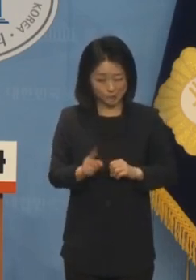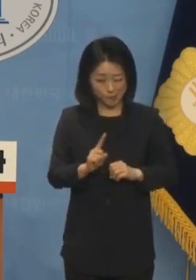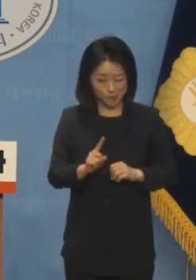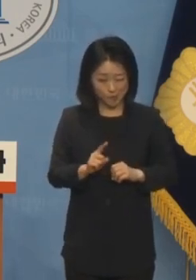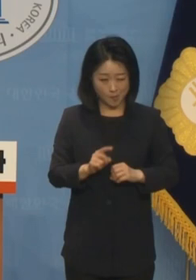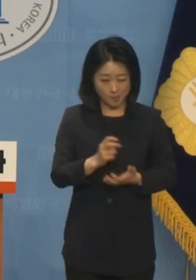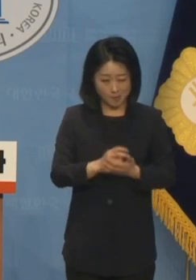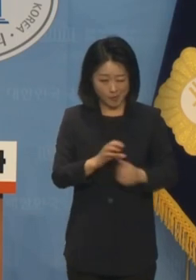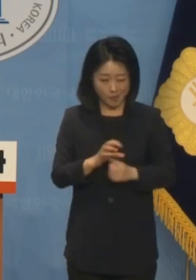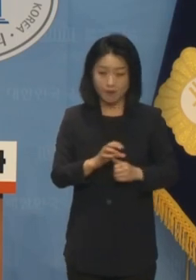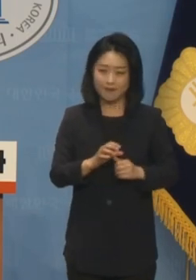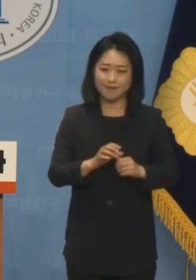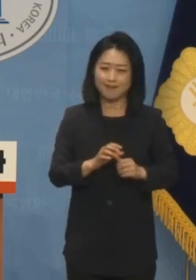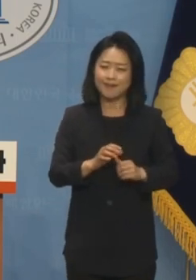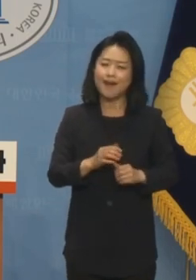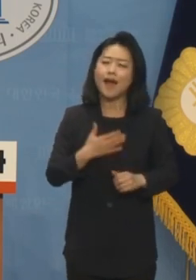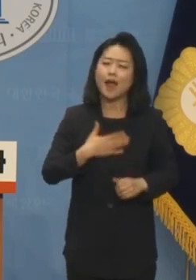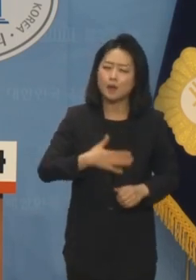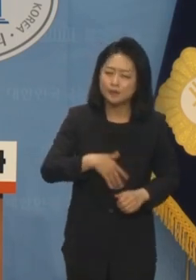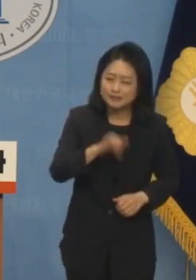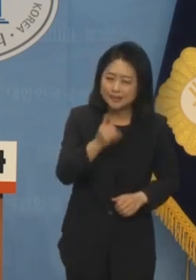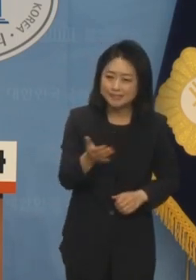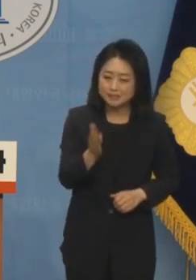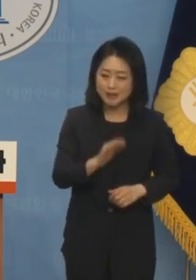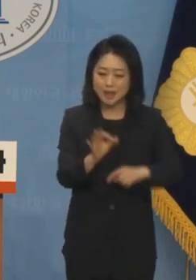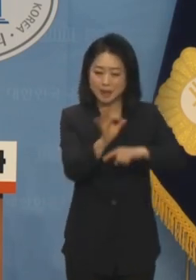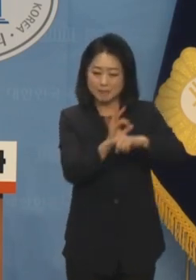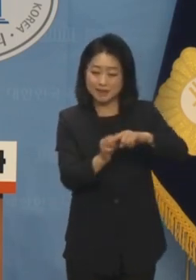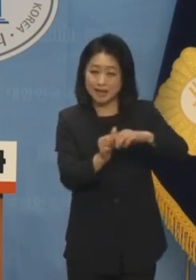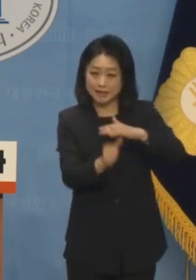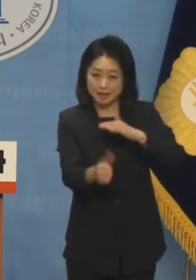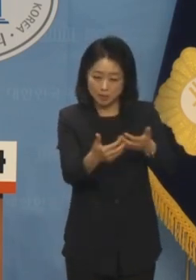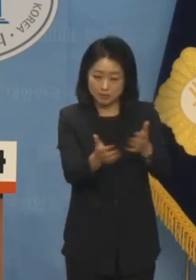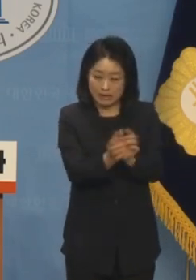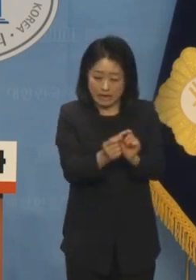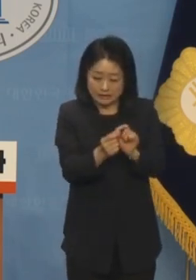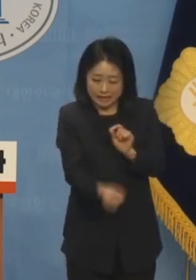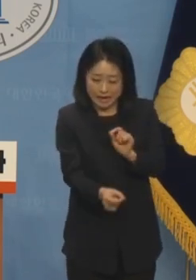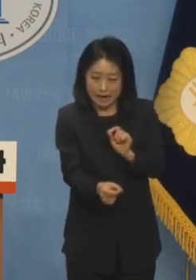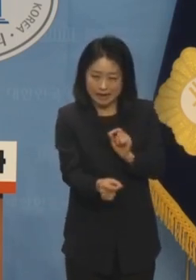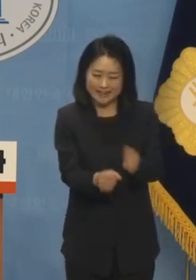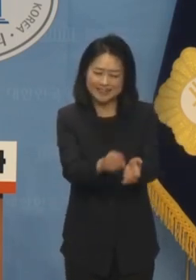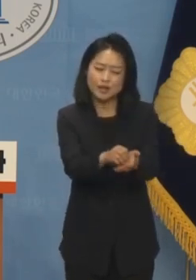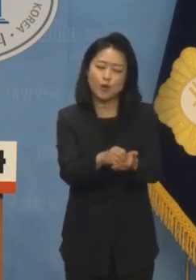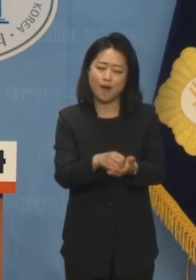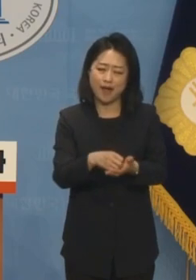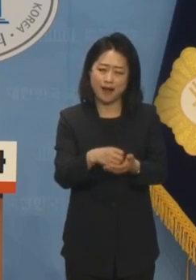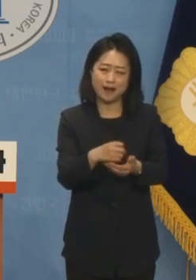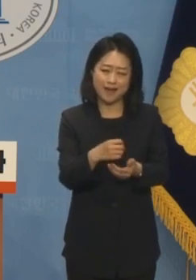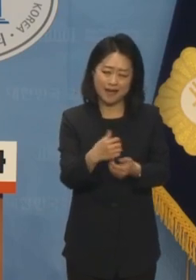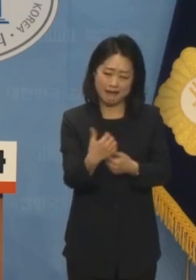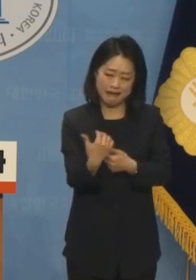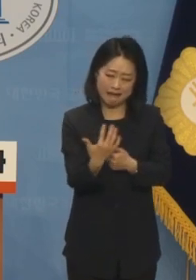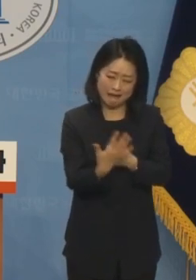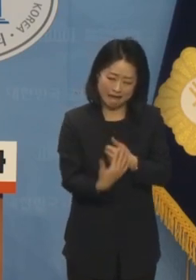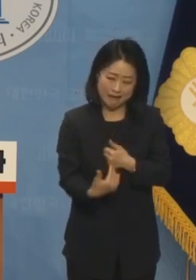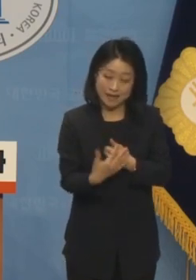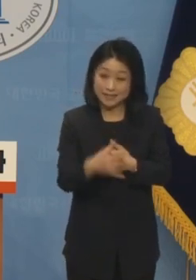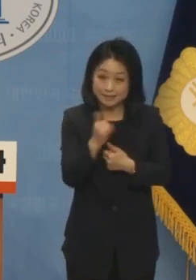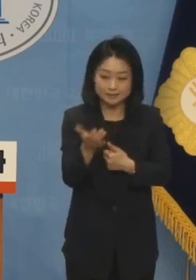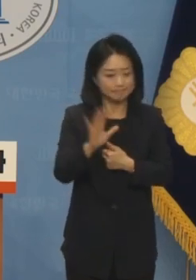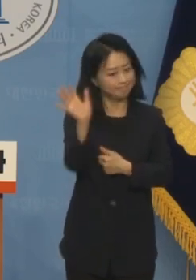않았습니다. 비례전형 정당을 만들라는 안팎의 충고와 조언 또한 많았습니다. 하지만 저희는